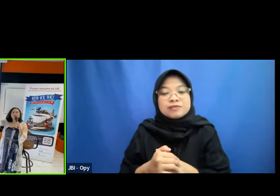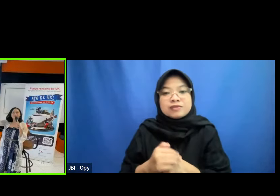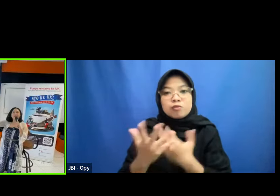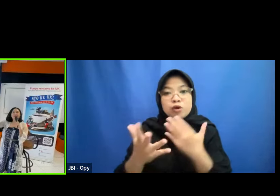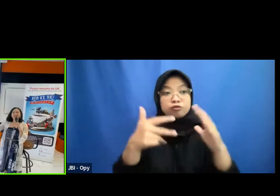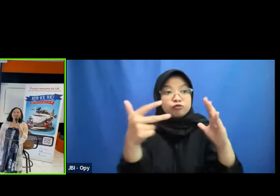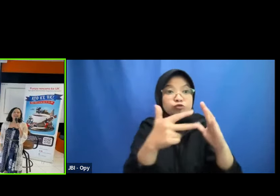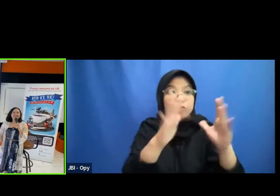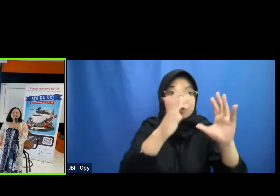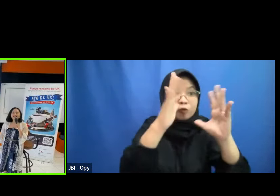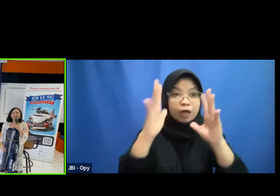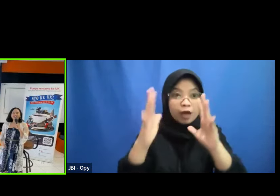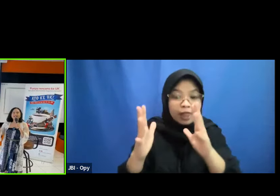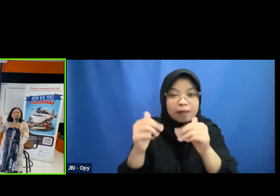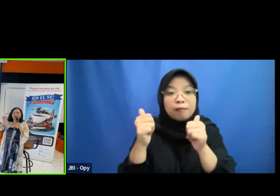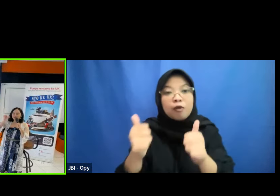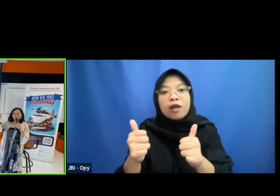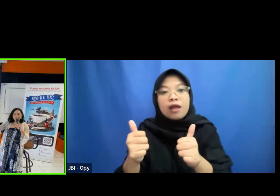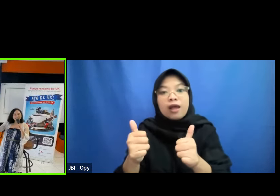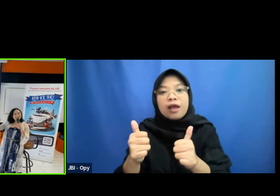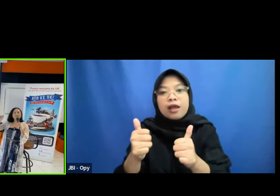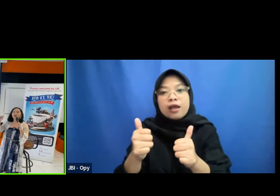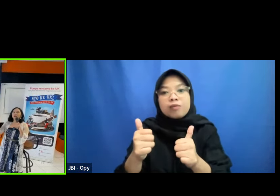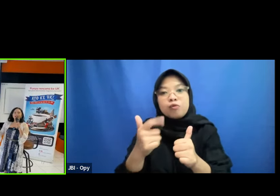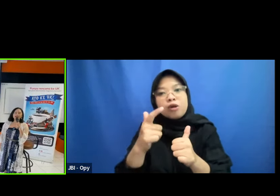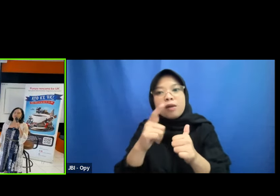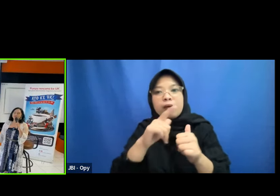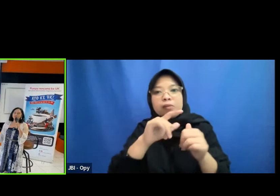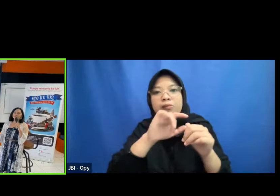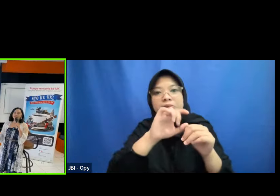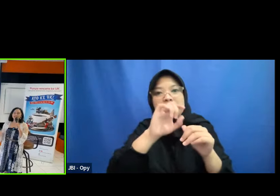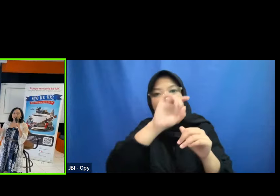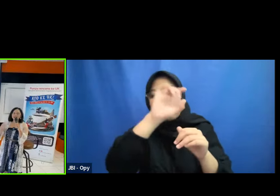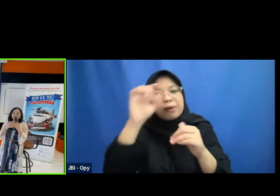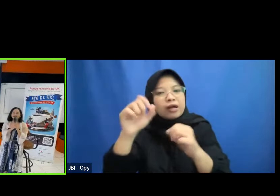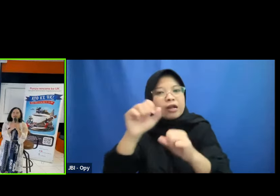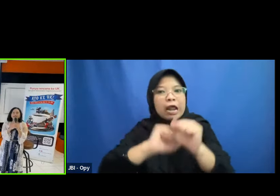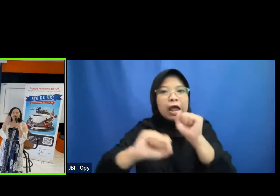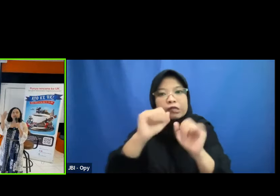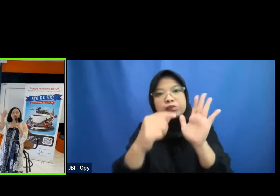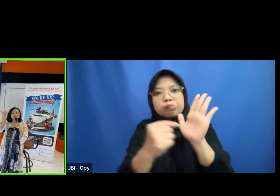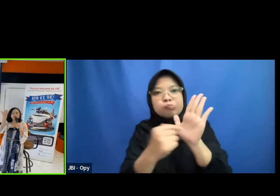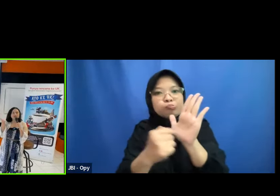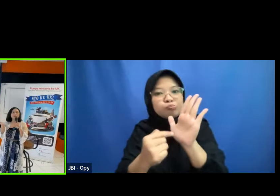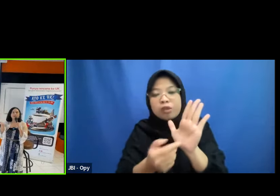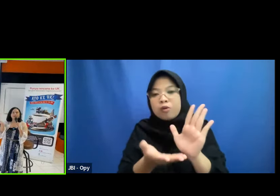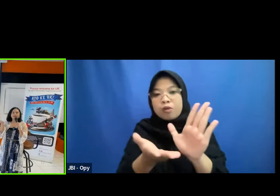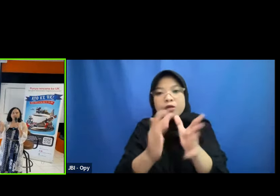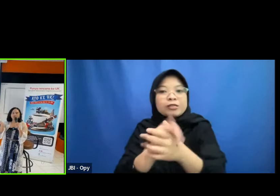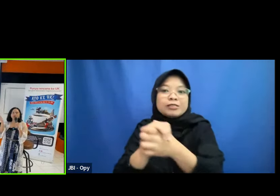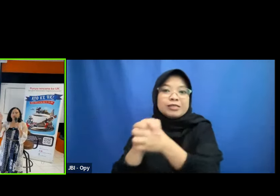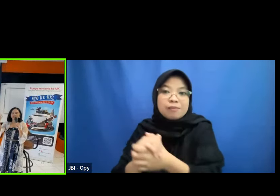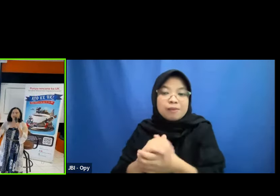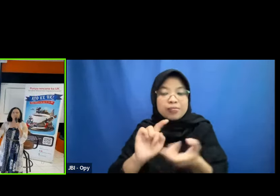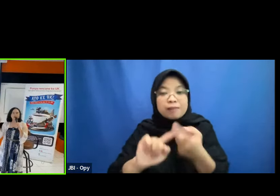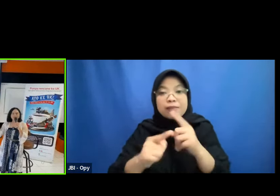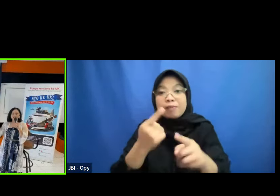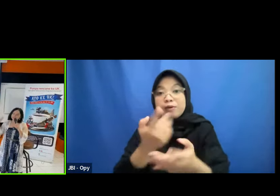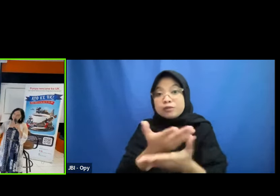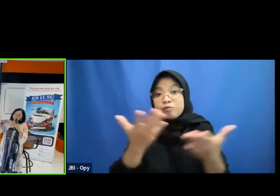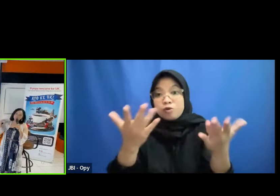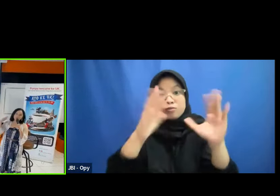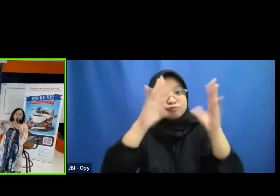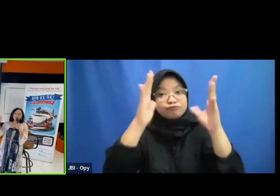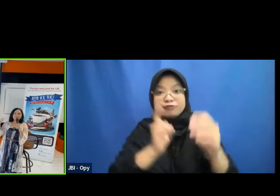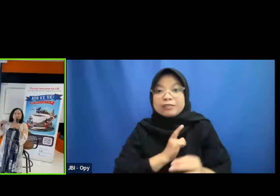di zoom silakan kasih emoji boleh apapun dan eh selamat juga untuk teman-teman yang di zoom boleh Applause